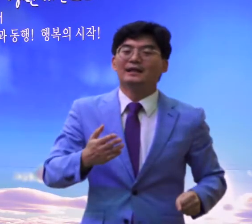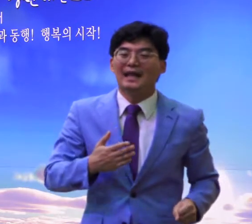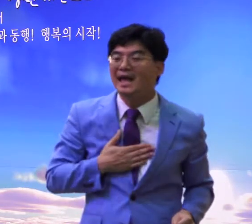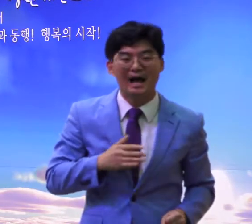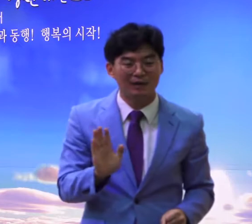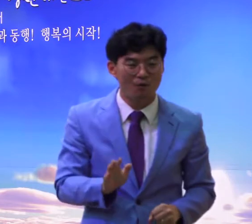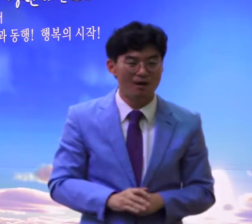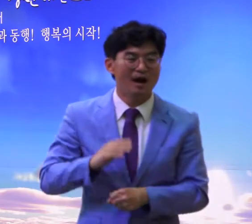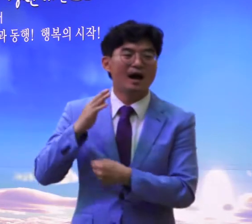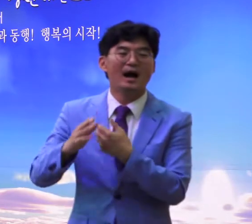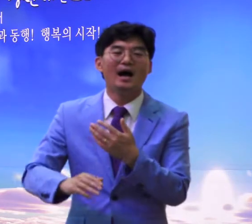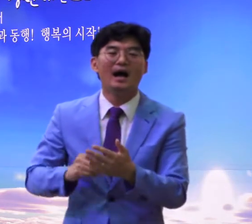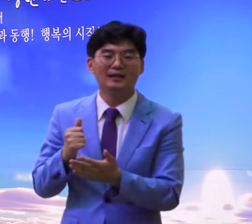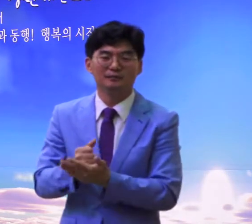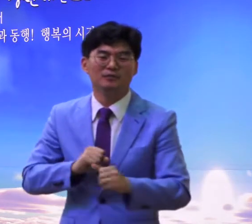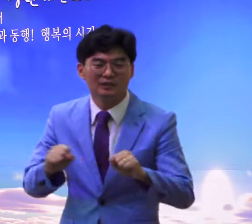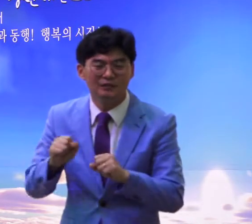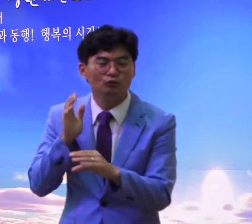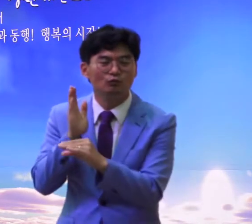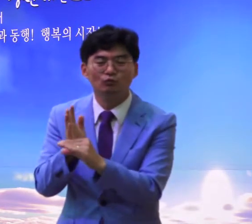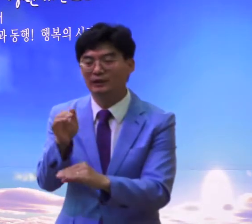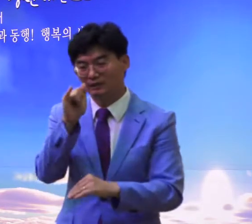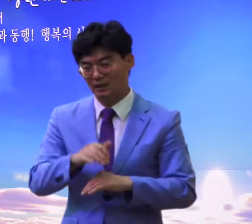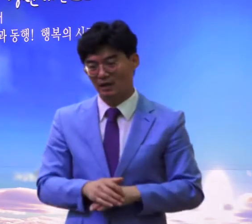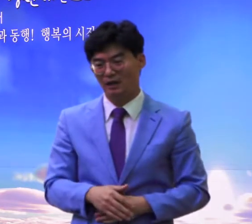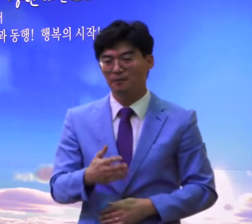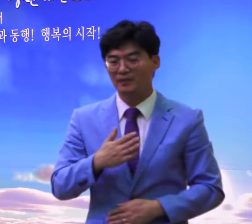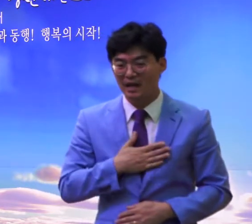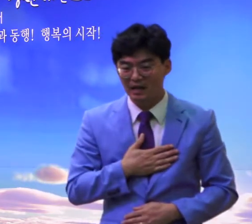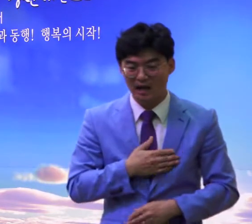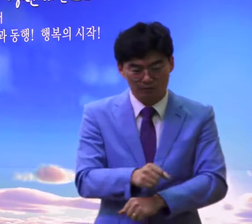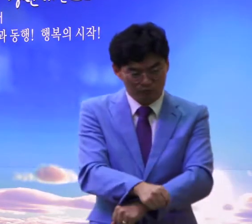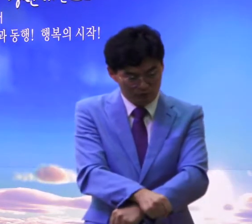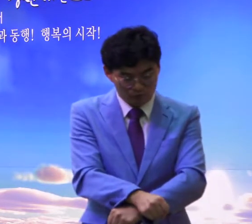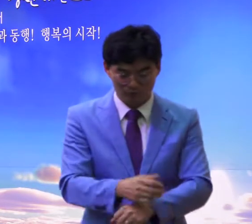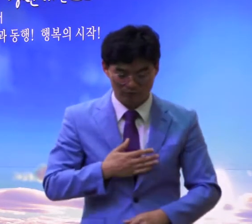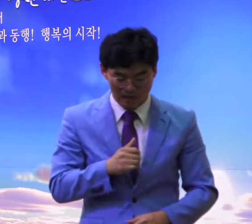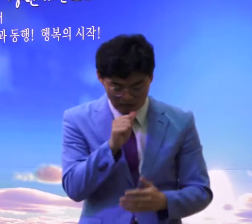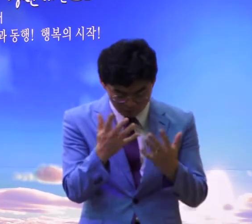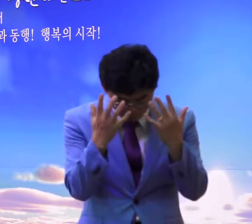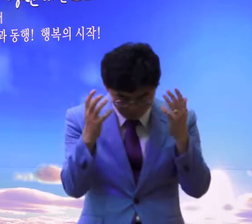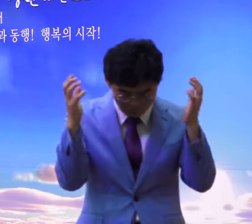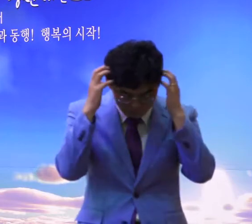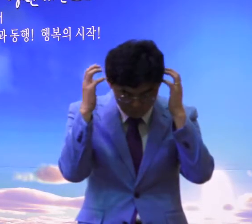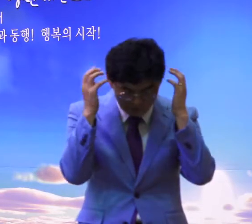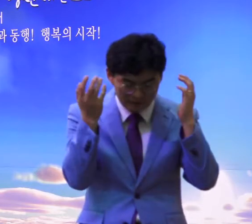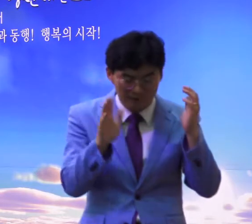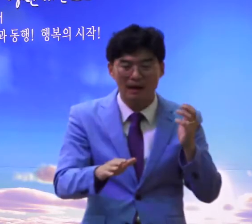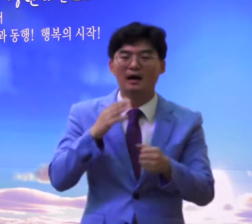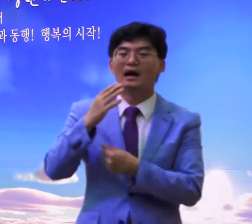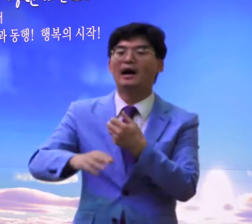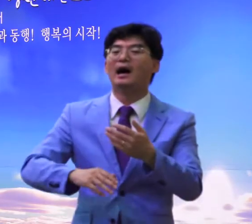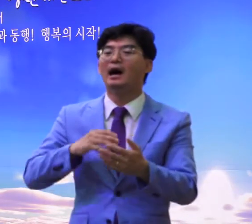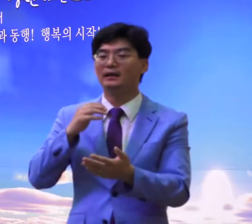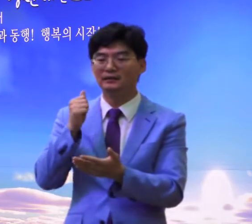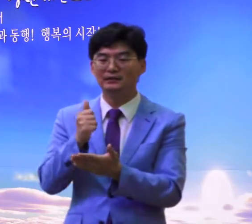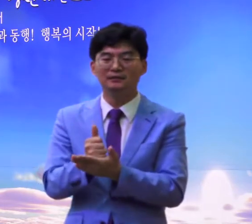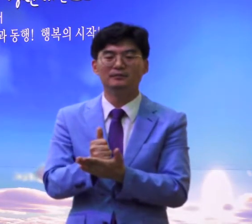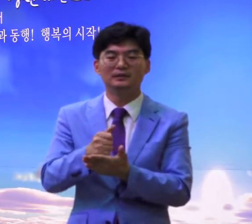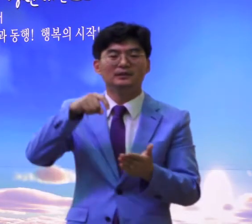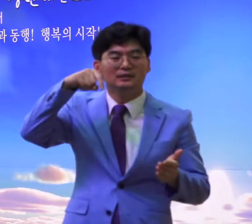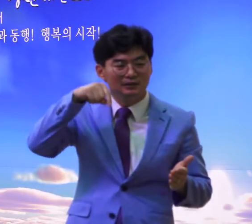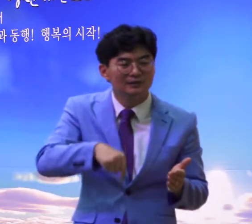내가 자유가 억압된 이 상황 속에 있지만 지금도 하나님은 일하고 계시다 하는 그 고백을 하고 있는 것입니다.